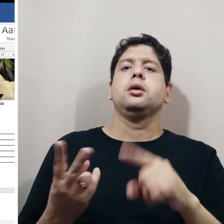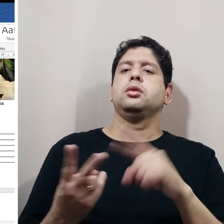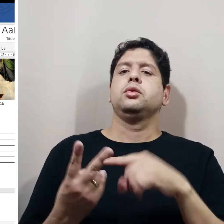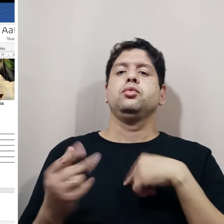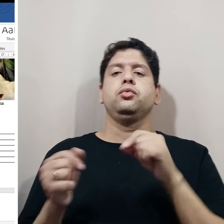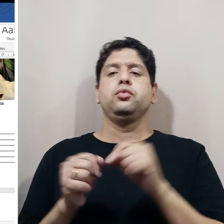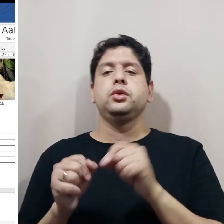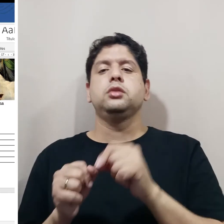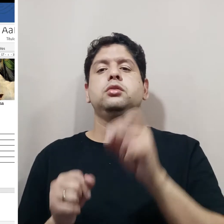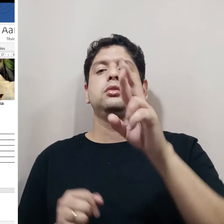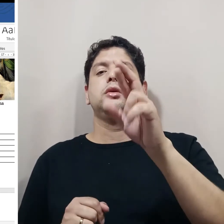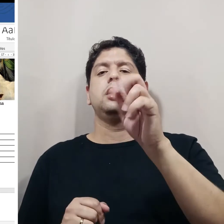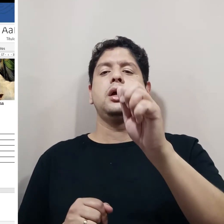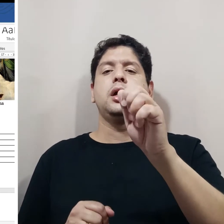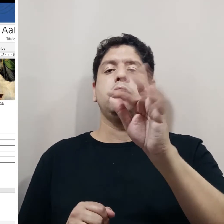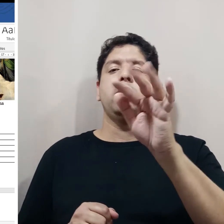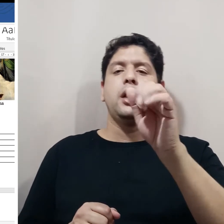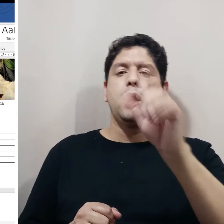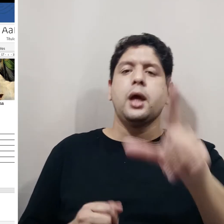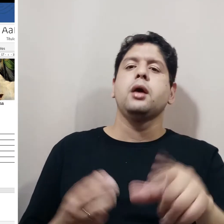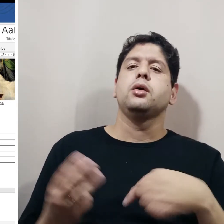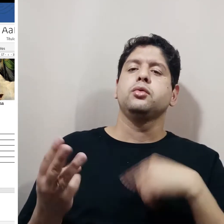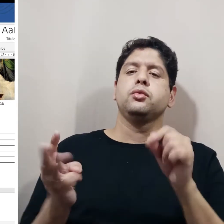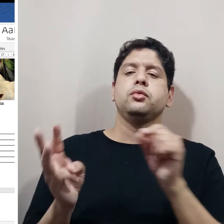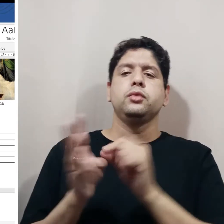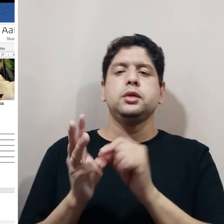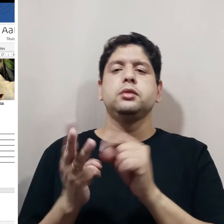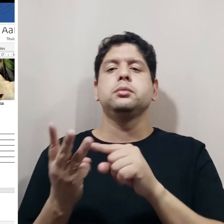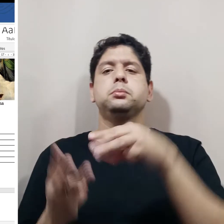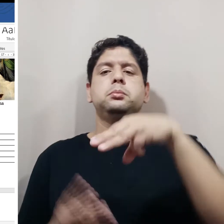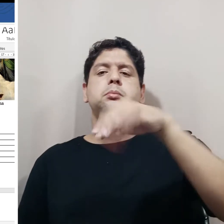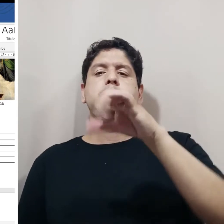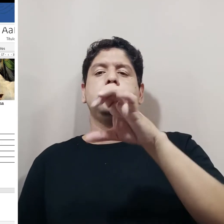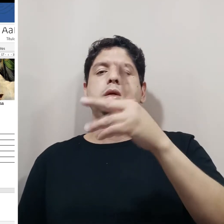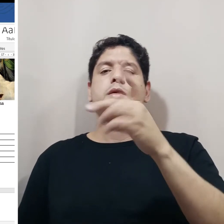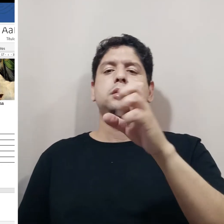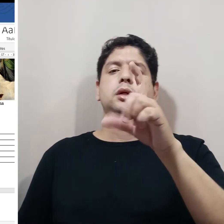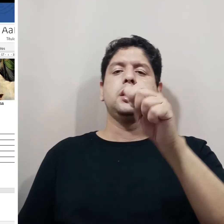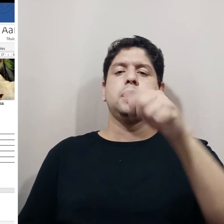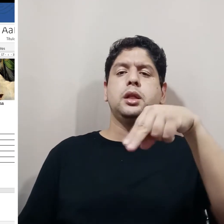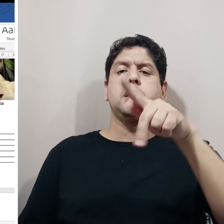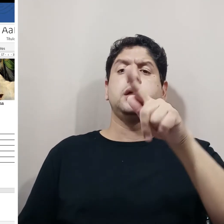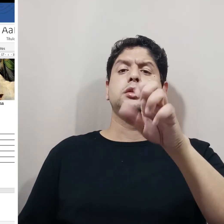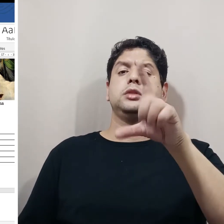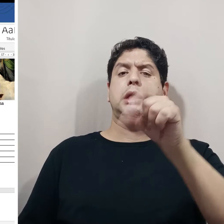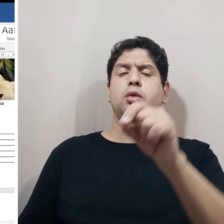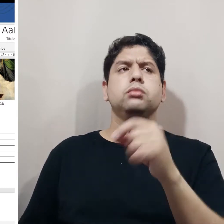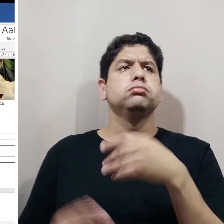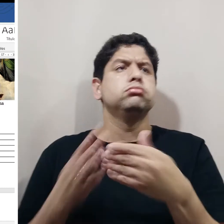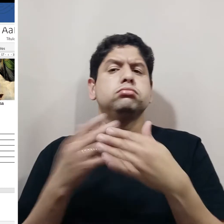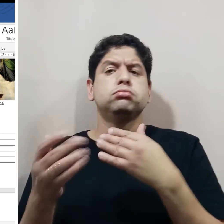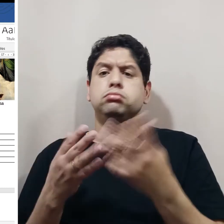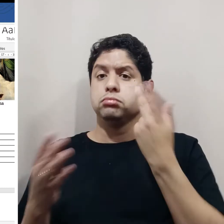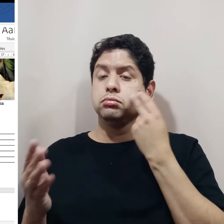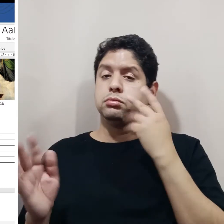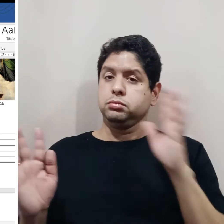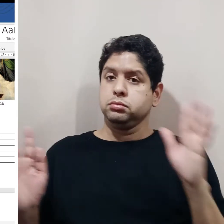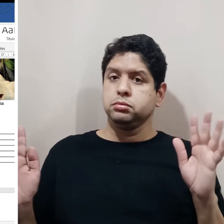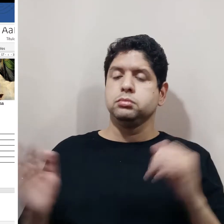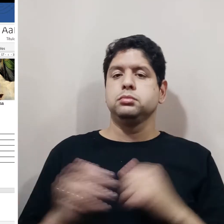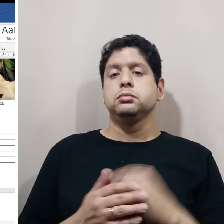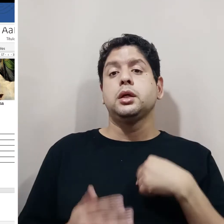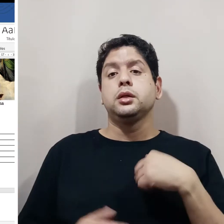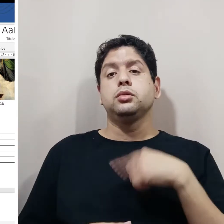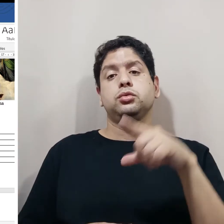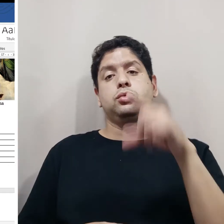Ah, professor, mas eu fiz do Michelangelo, eu fiz do Donatello, né? Eu fiz do Rafael. Tudo bem, não importa, só estou dando um exemplo